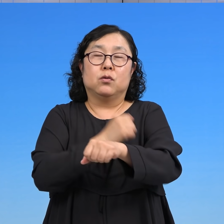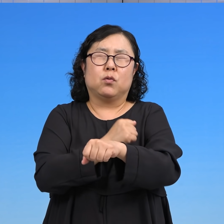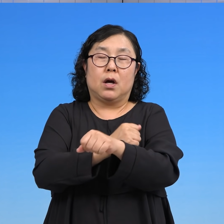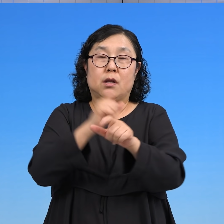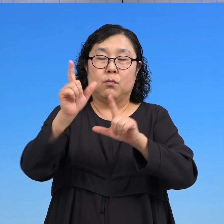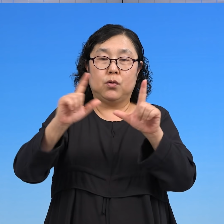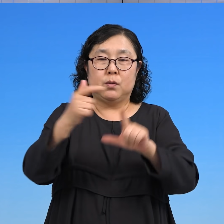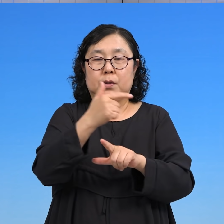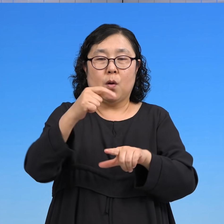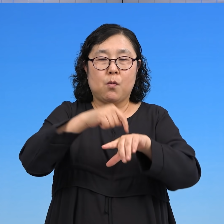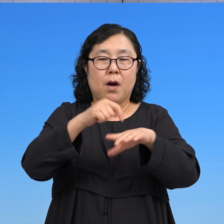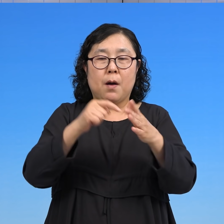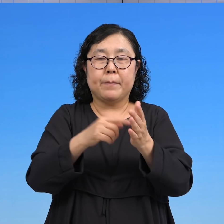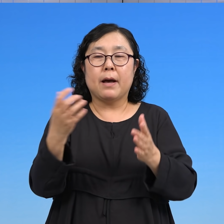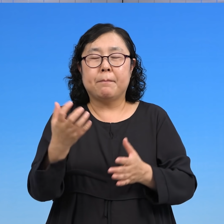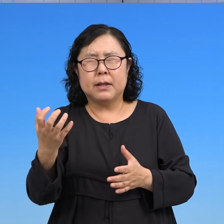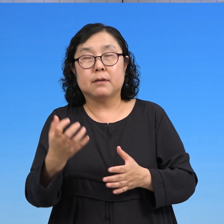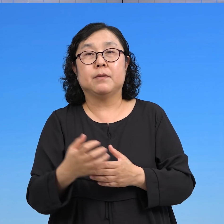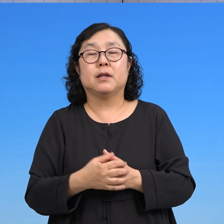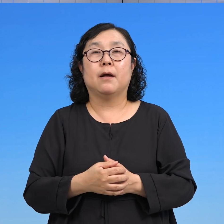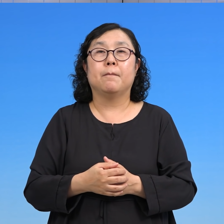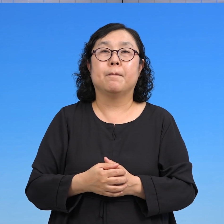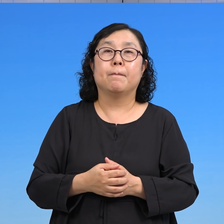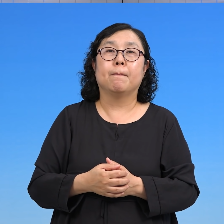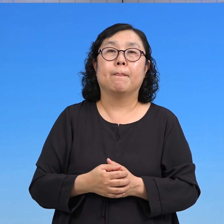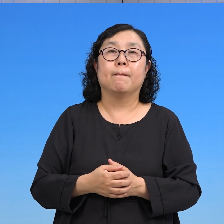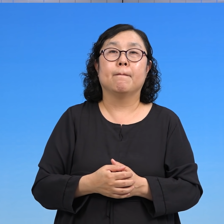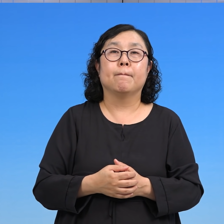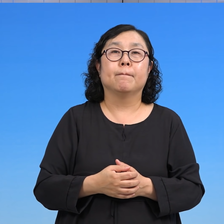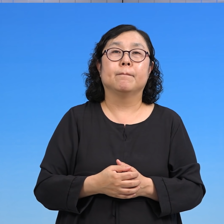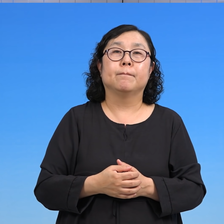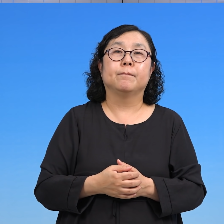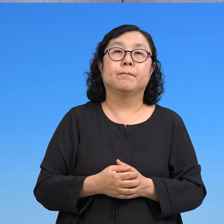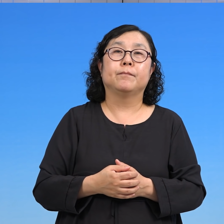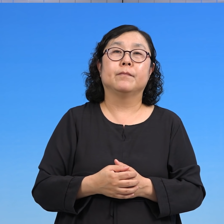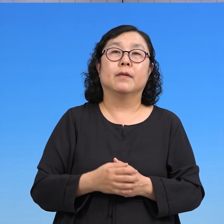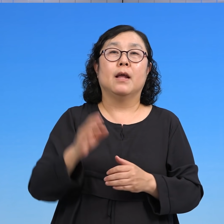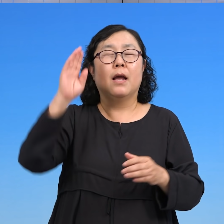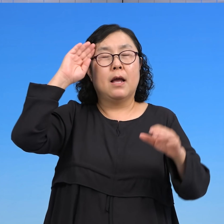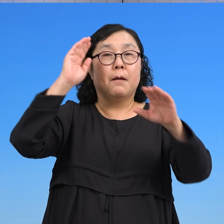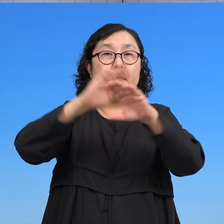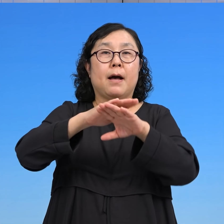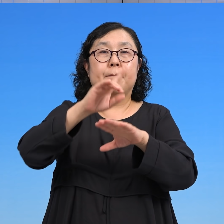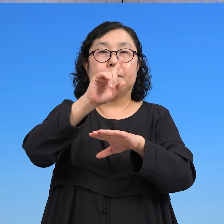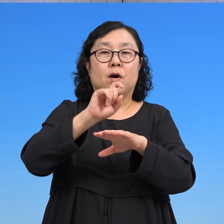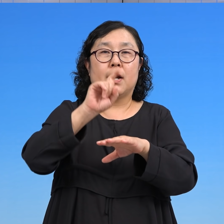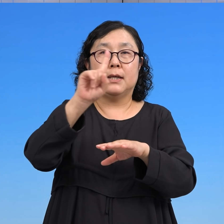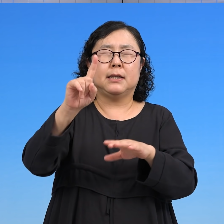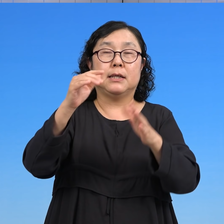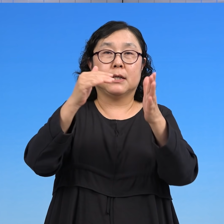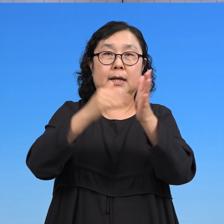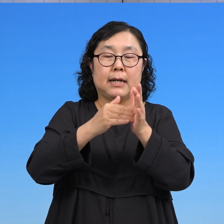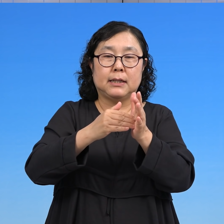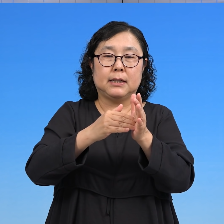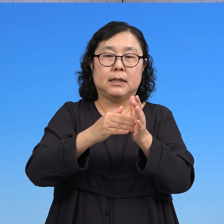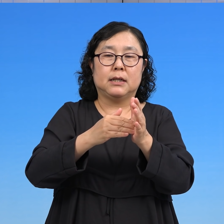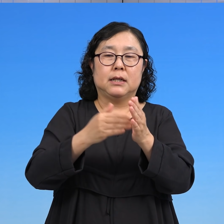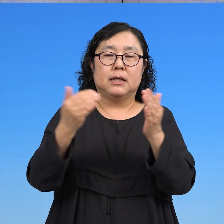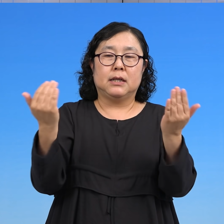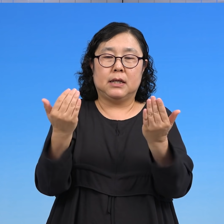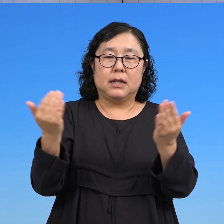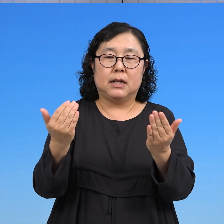너무너무 마음이 아팠습니다. 교역자들과 이런 얘기를 하니까 또 어느 글을 보고 자료를 보니까 밤 11시까지 퇴근을 못하는